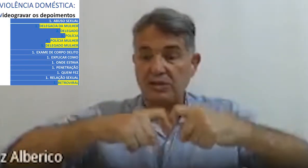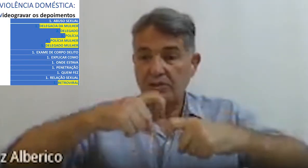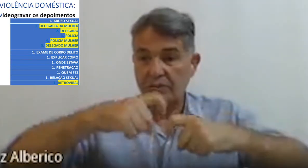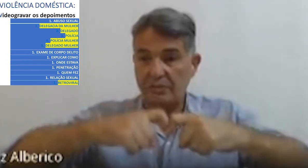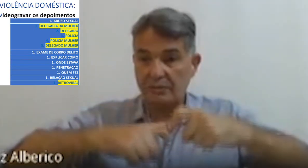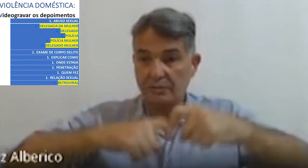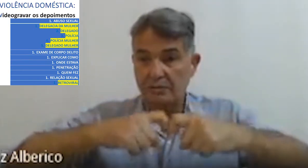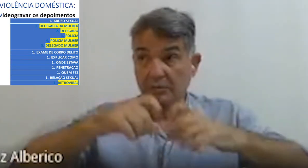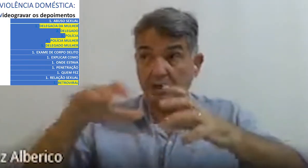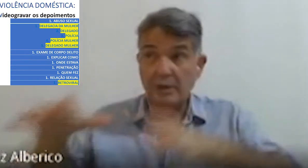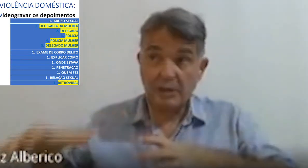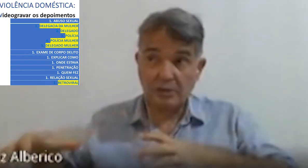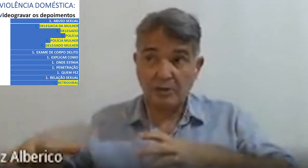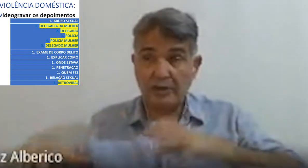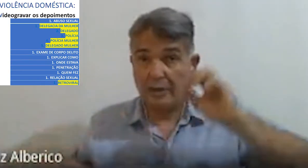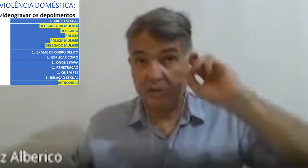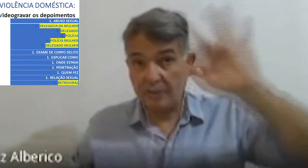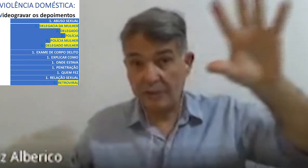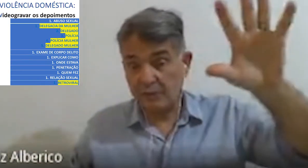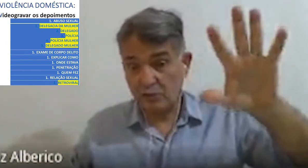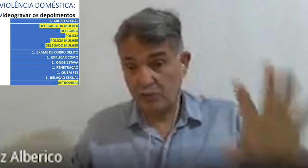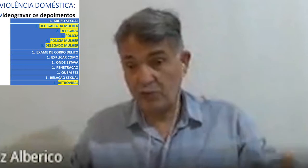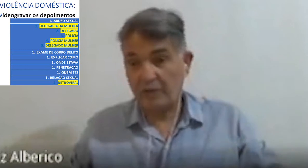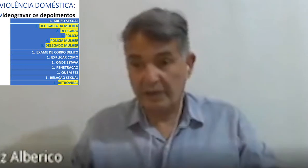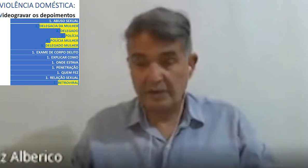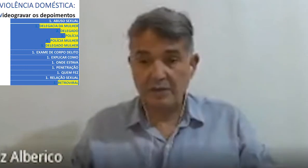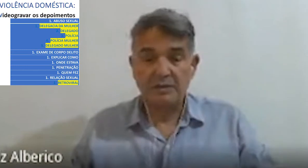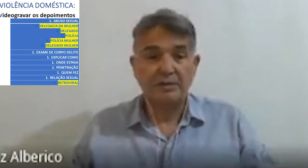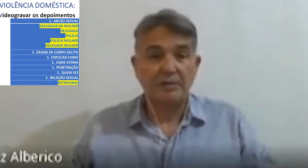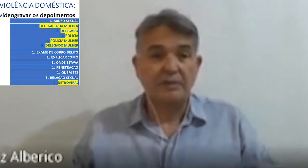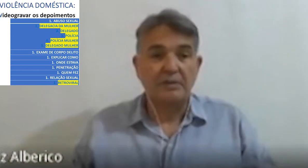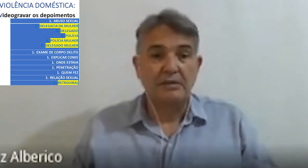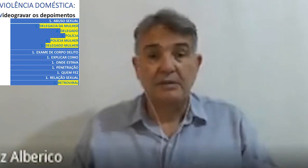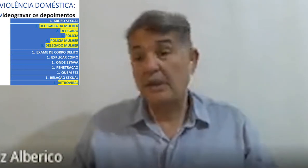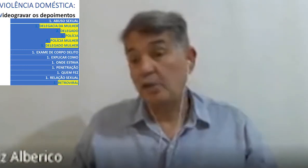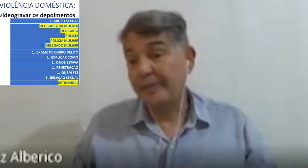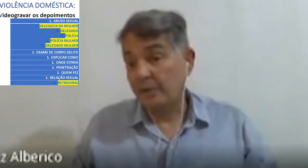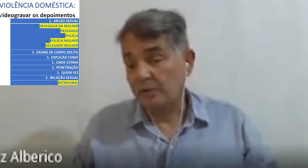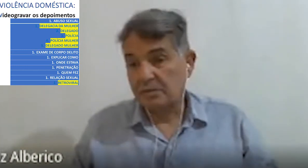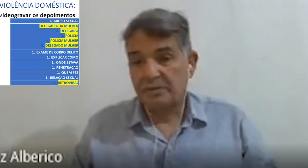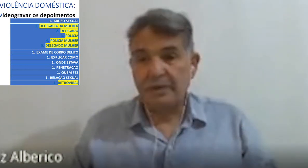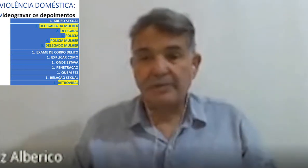sentido. Não na região Nordeste, mais para o Sul e Sudeste. E aí eu brinco para